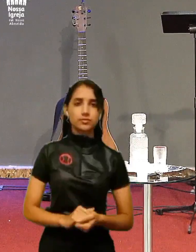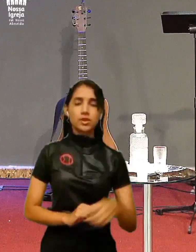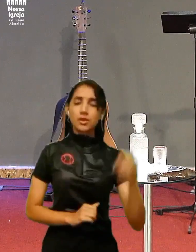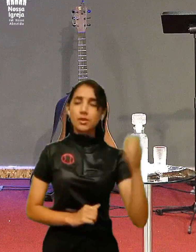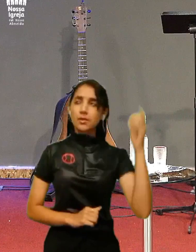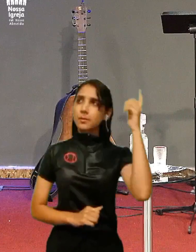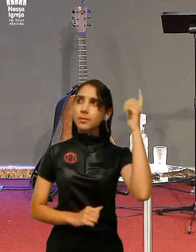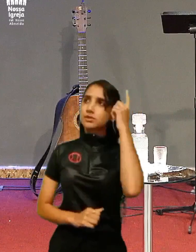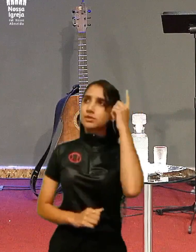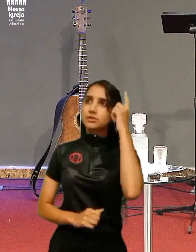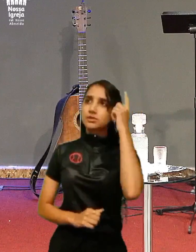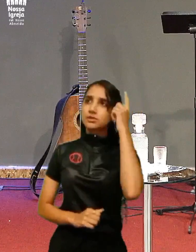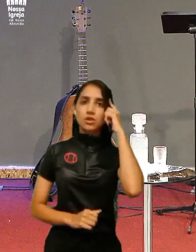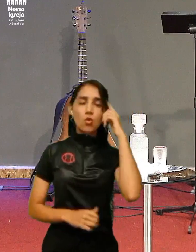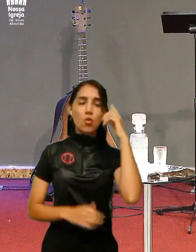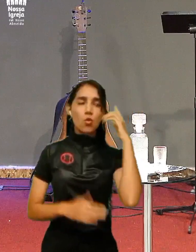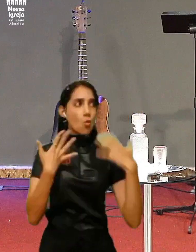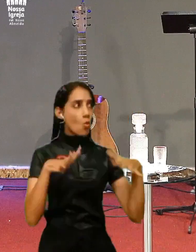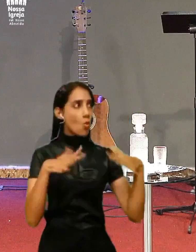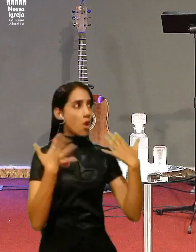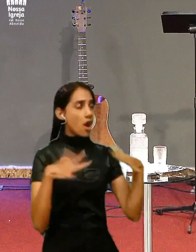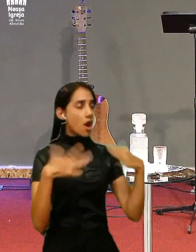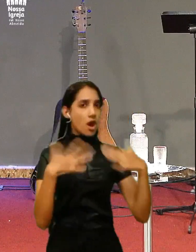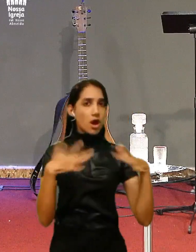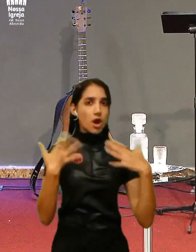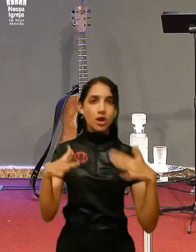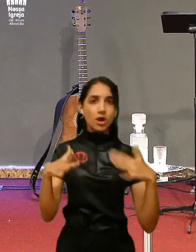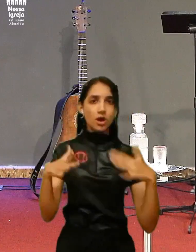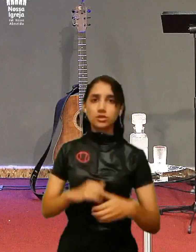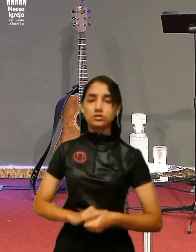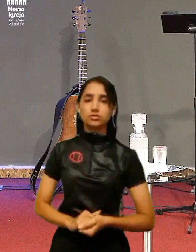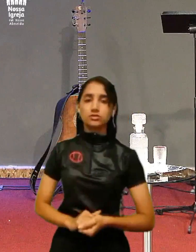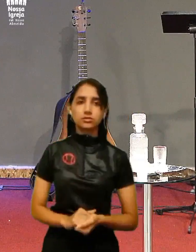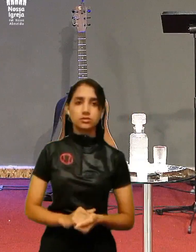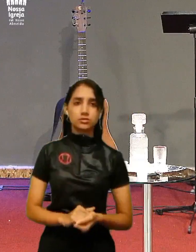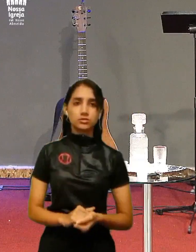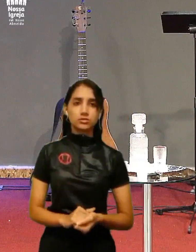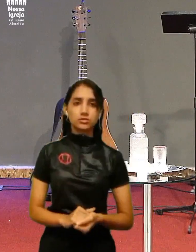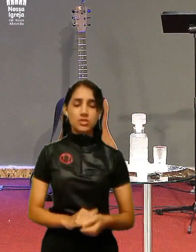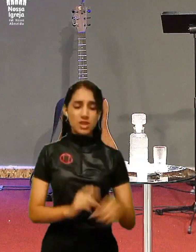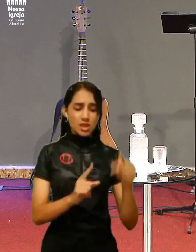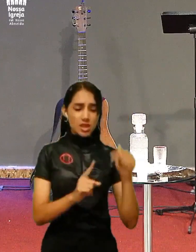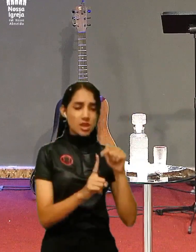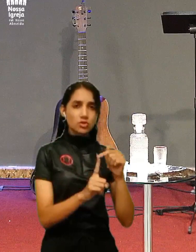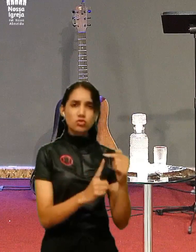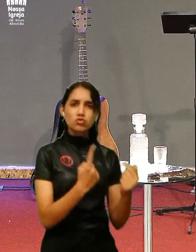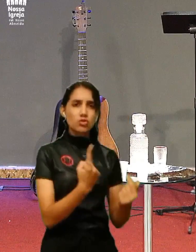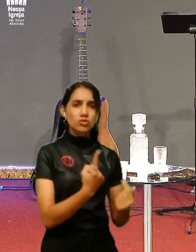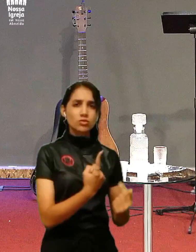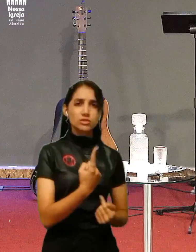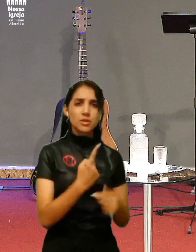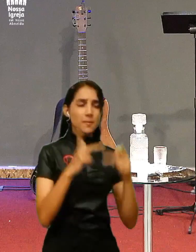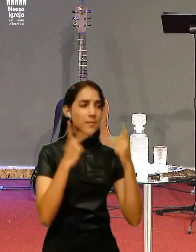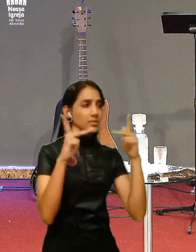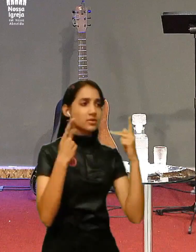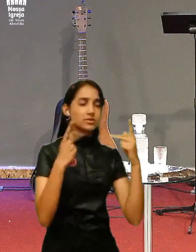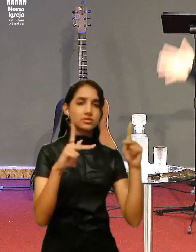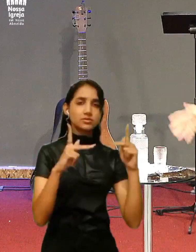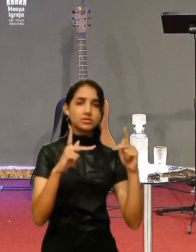microfone, sem nada, só um homem em cima do cavalo gritando, meus irmãos. E assim começa outro